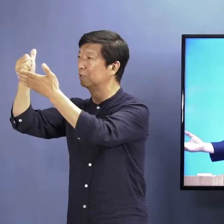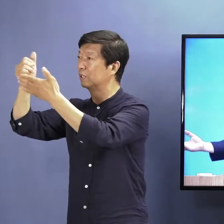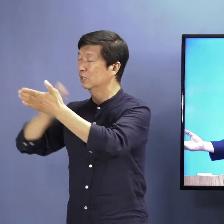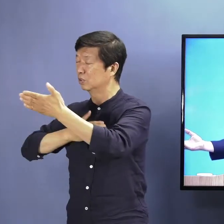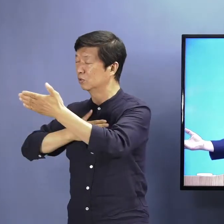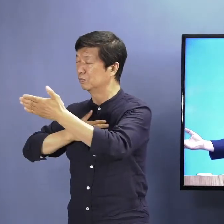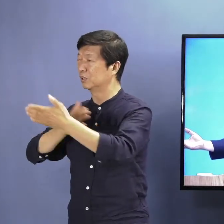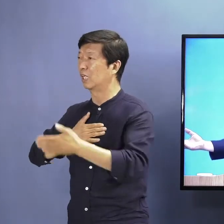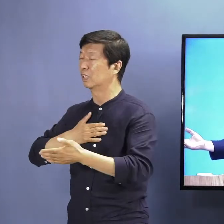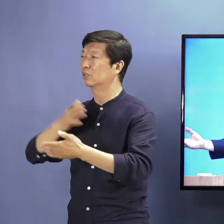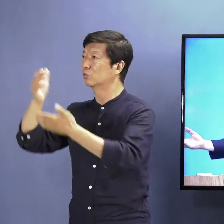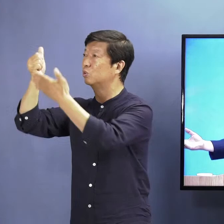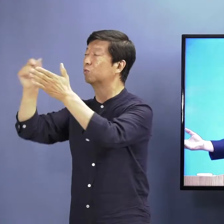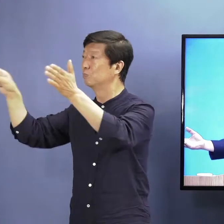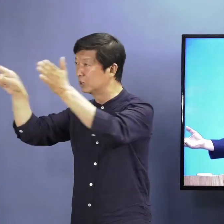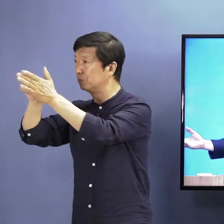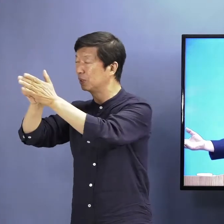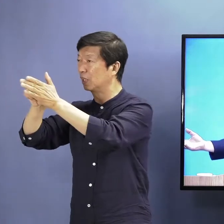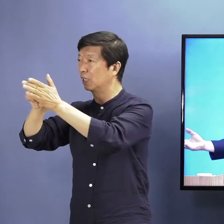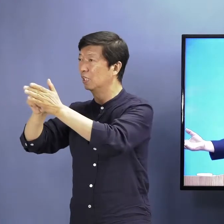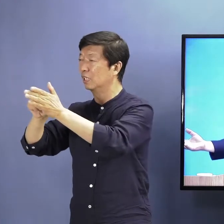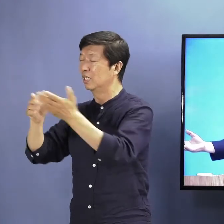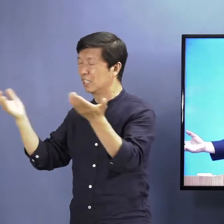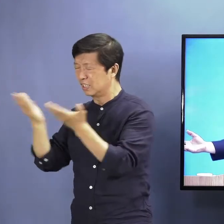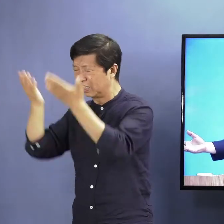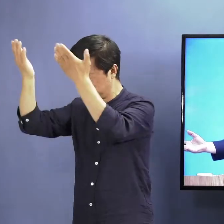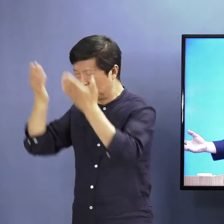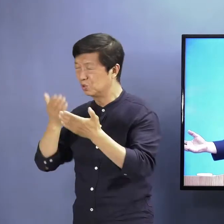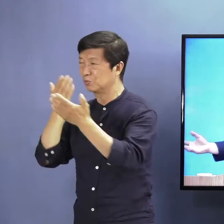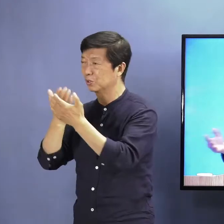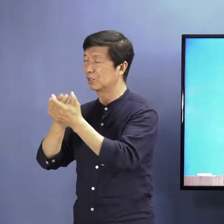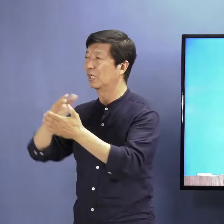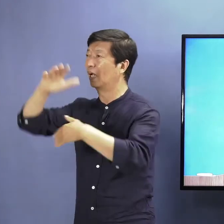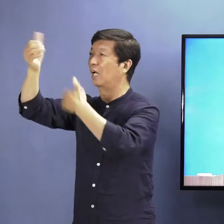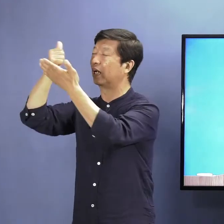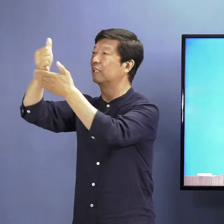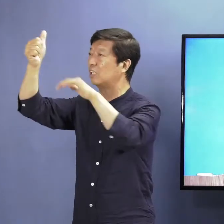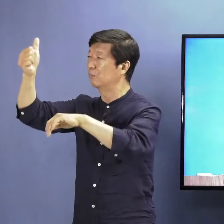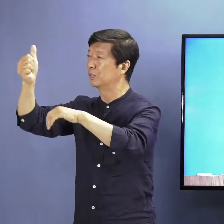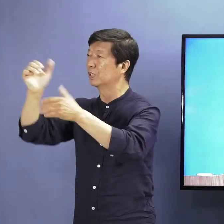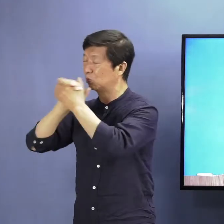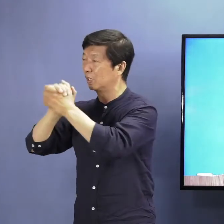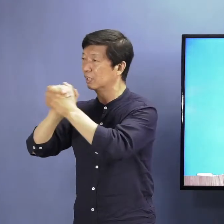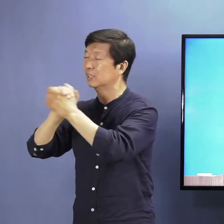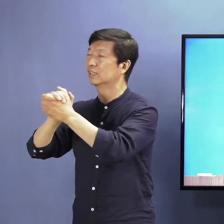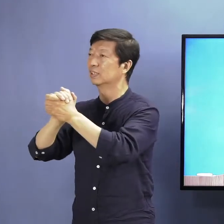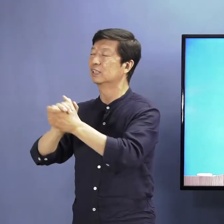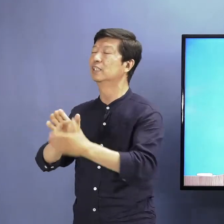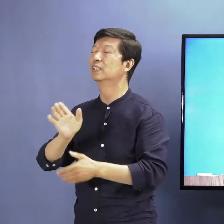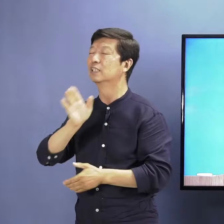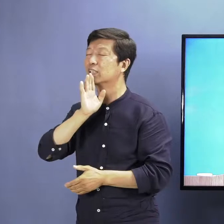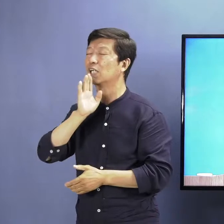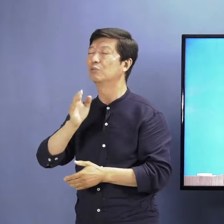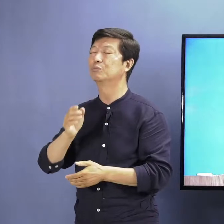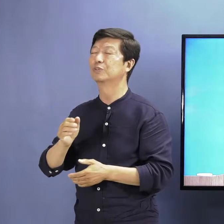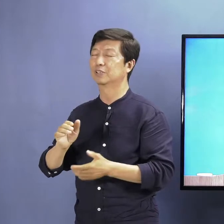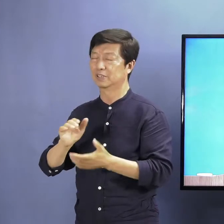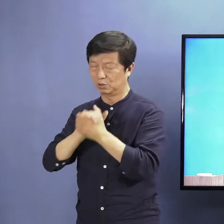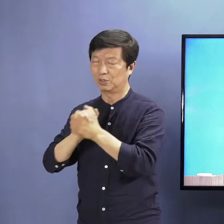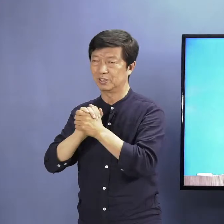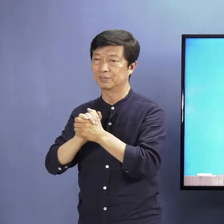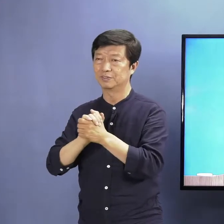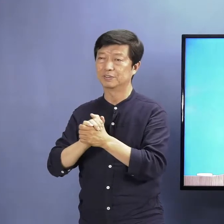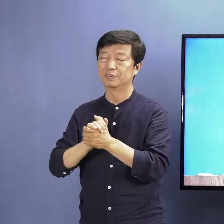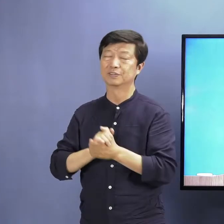역사하옵소서. 그분 앞에 기도하는 거예요. 그게 열정이에요. 기도의 열정을 회복하는 것이 이게 중요합니다.